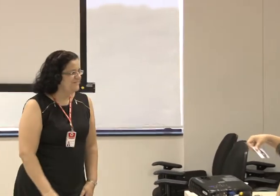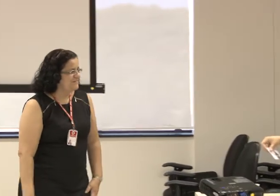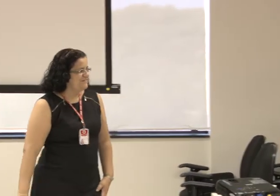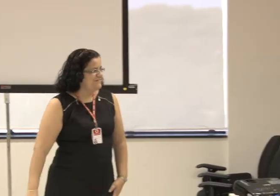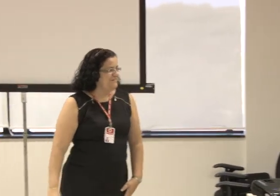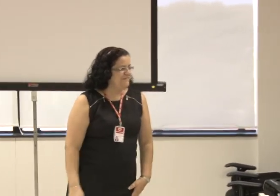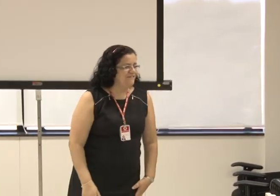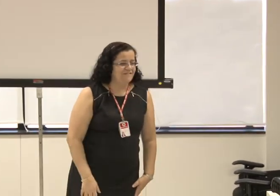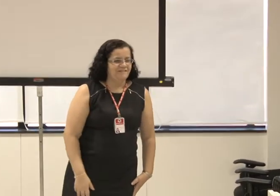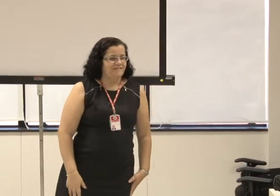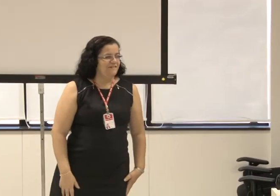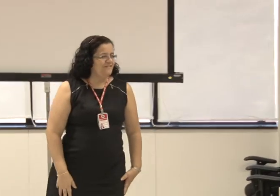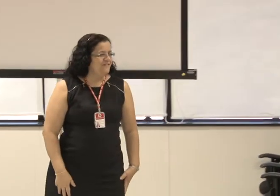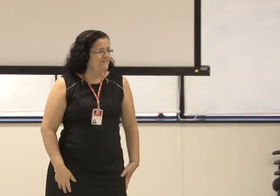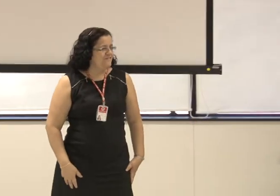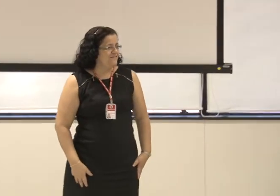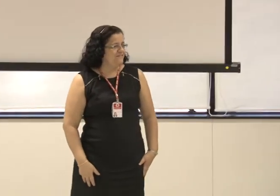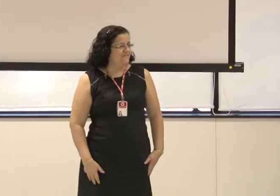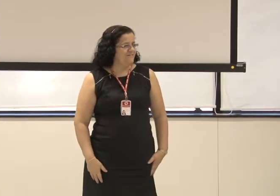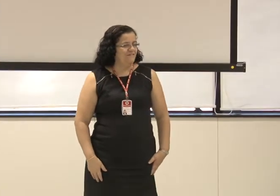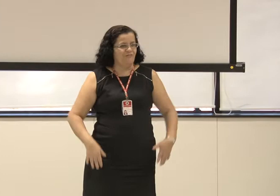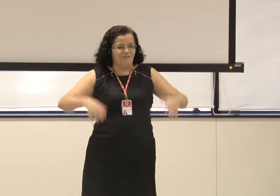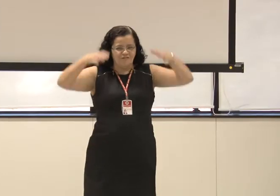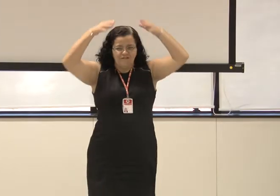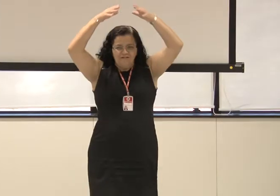É fácil, descreve como é. Ó.